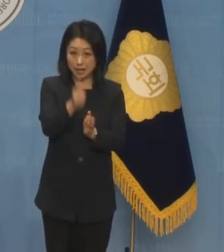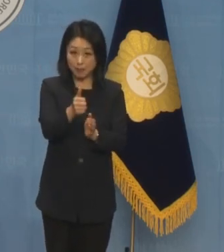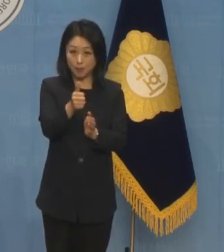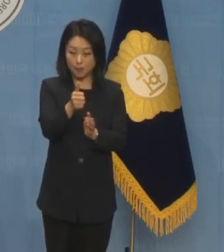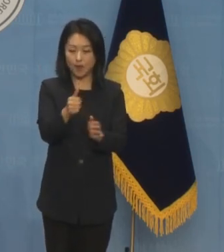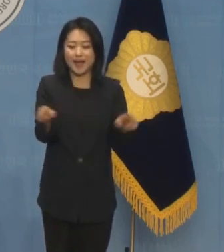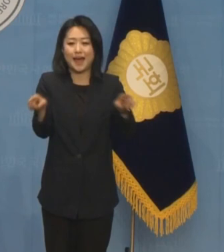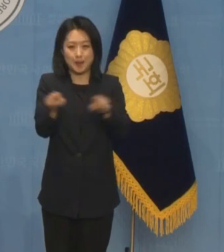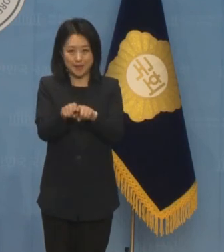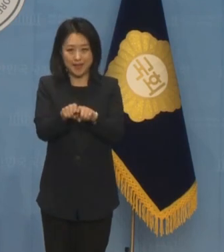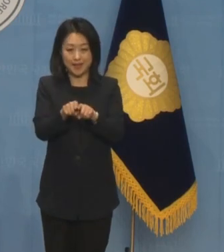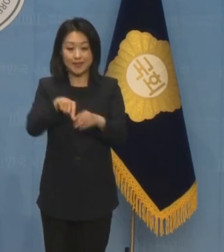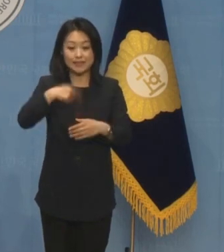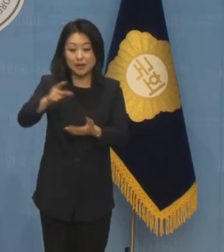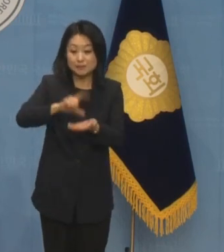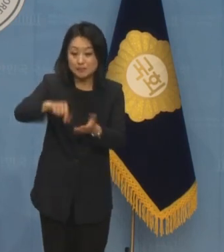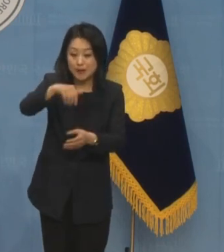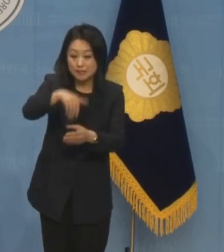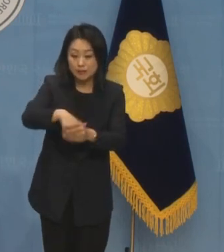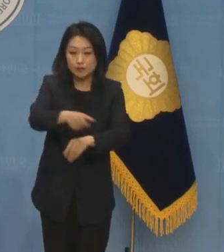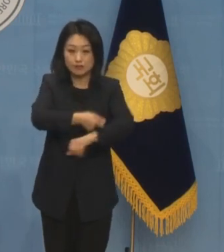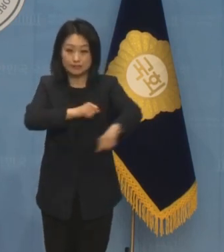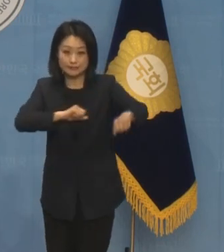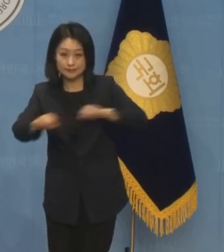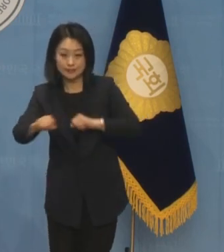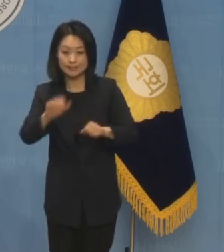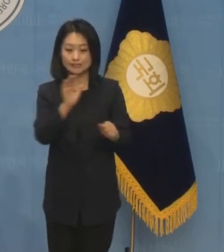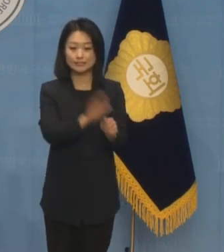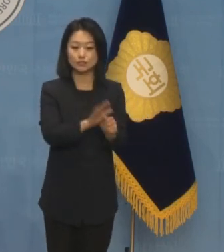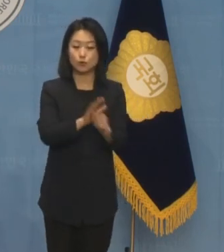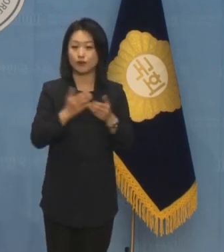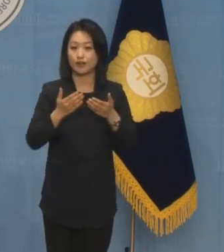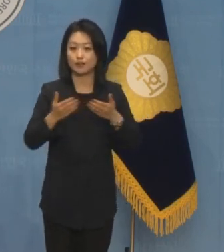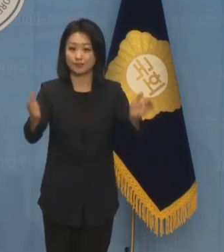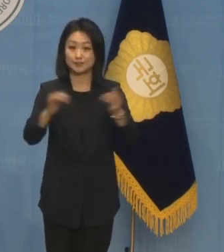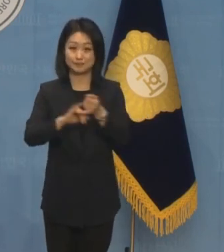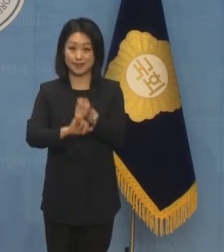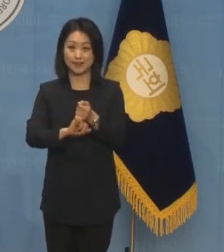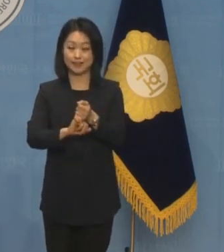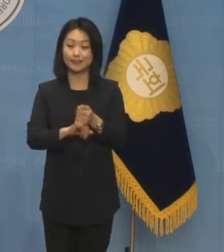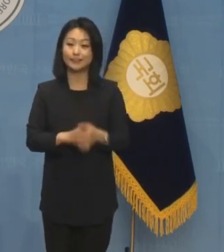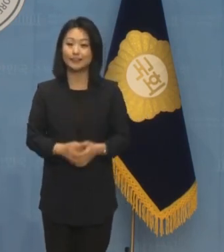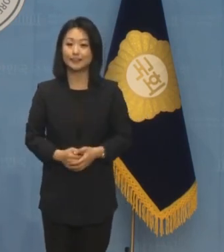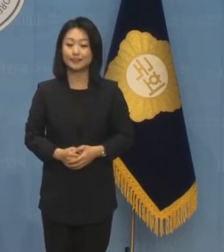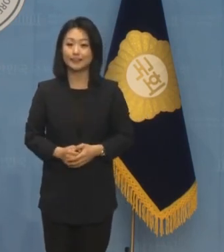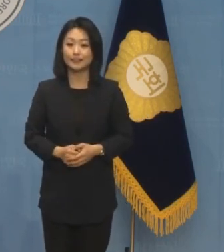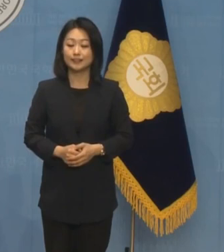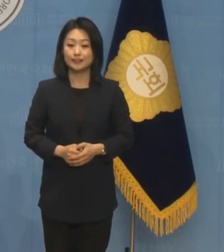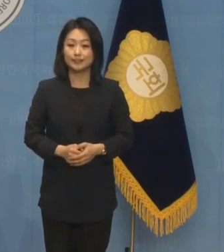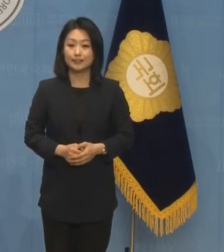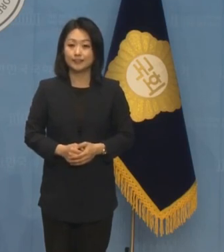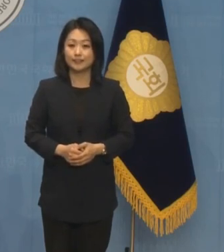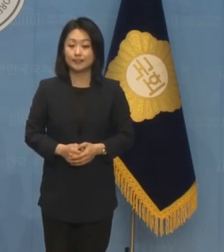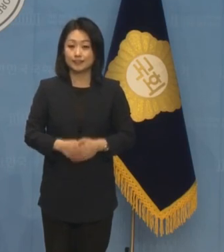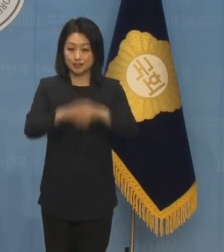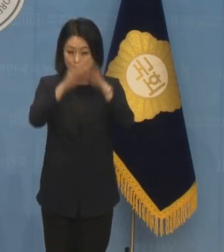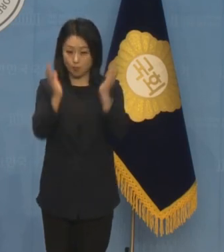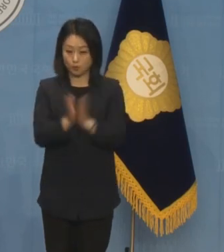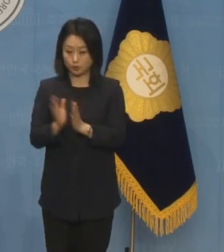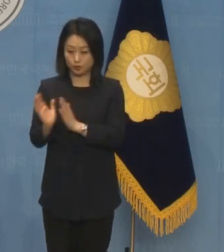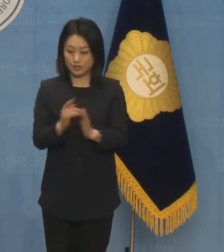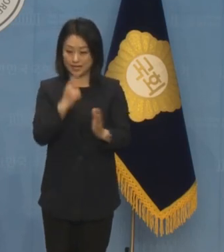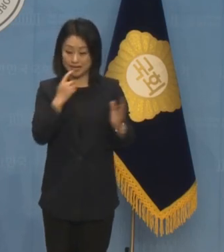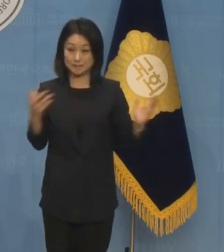내어드려서라도 다음 선거를 적극적으로 지휘할 수 있도록 하겠습니다. 이 모든 것이 갖춰질